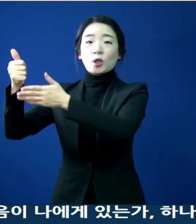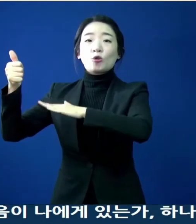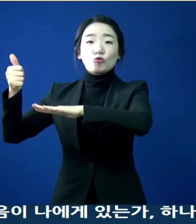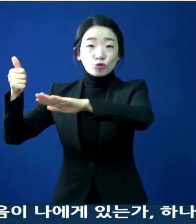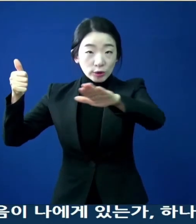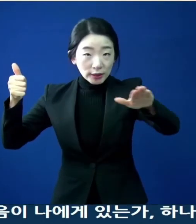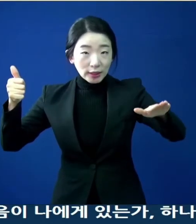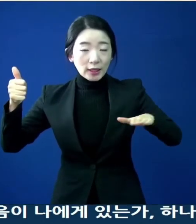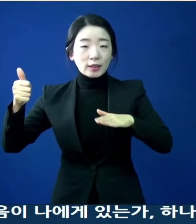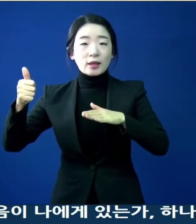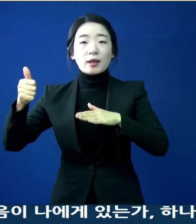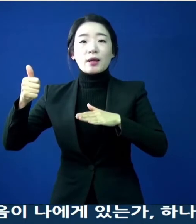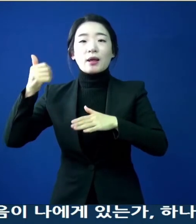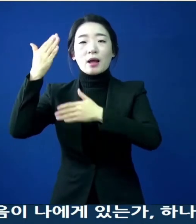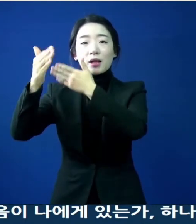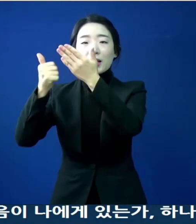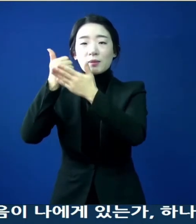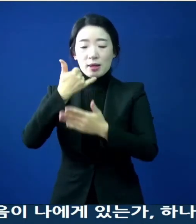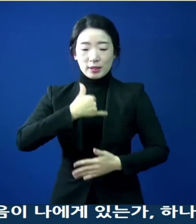주셨습니다.